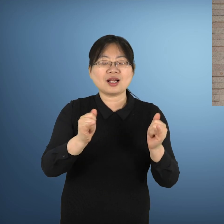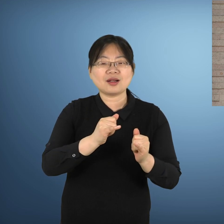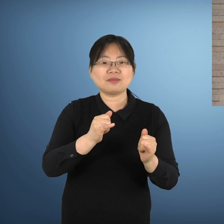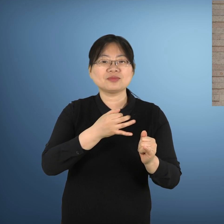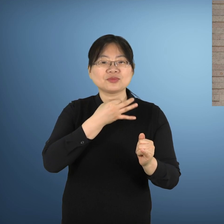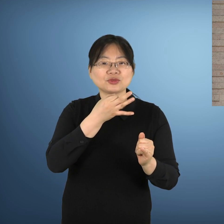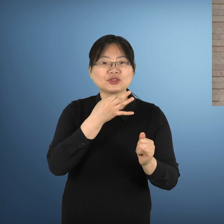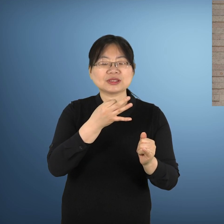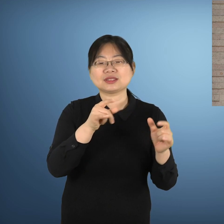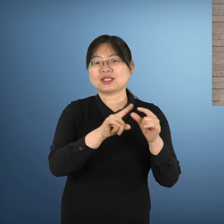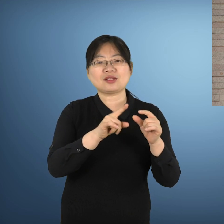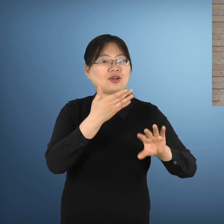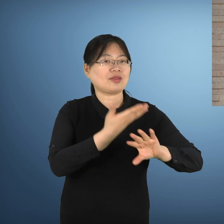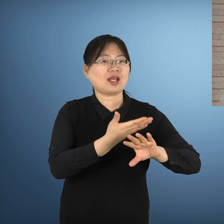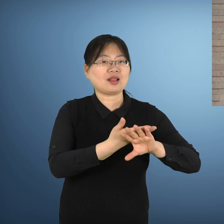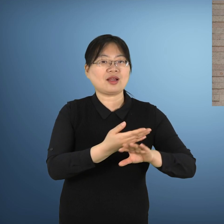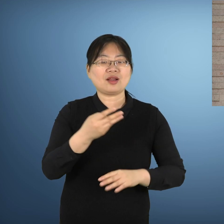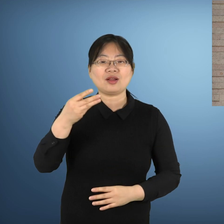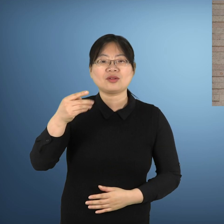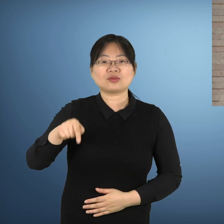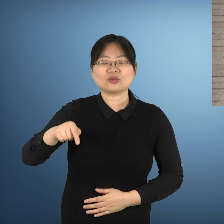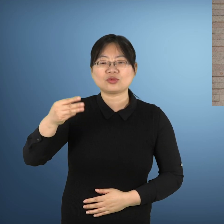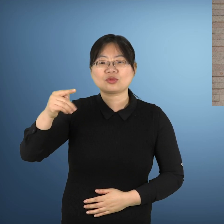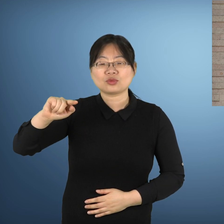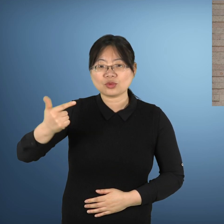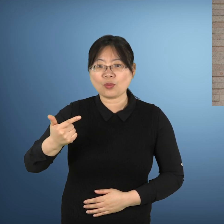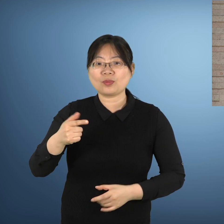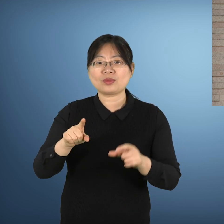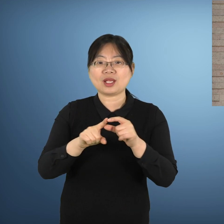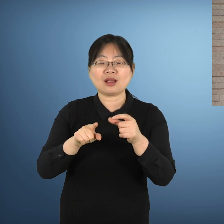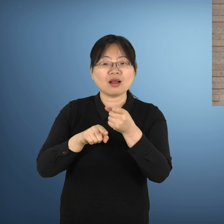아닙니다. 투톤이라는 말은